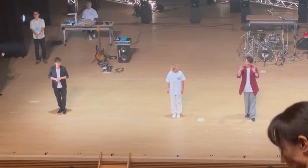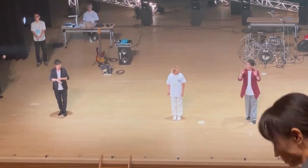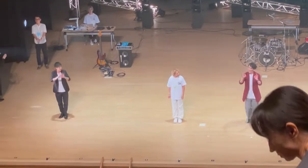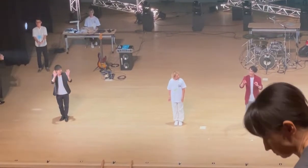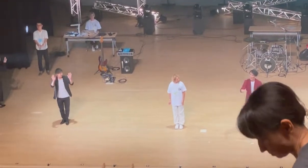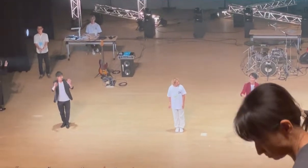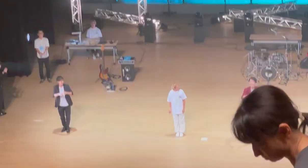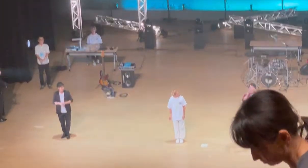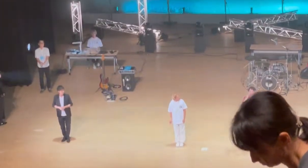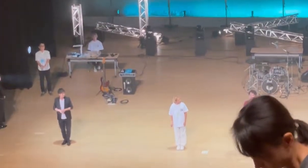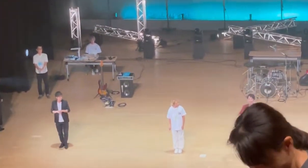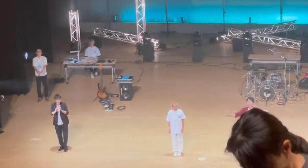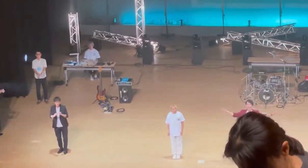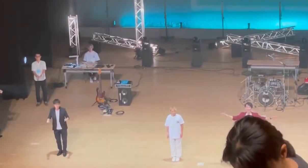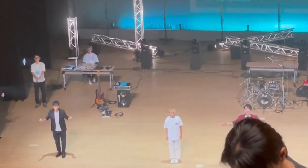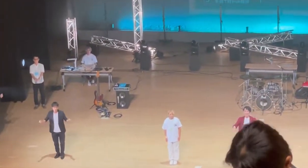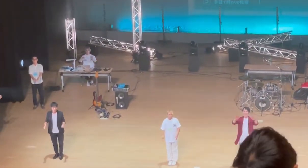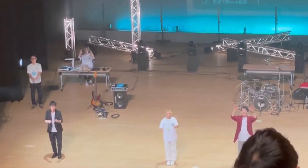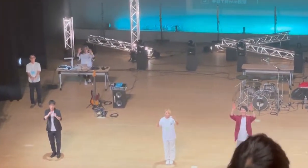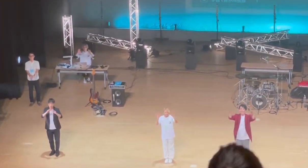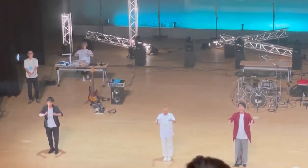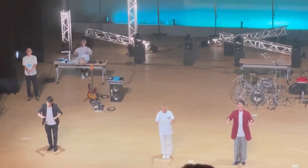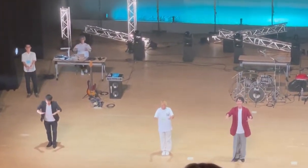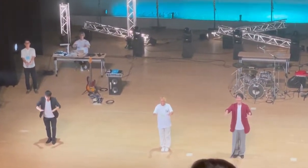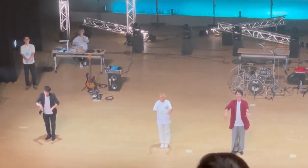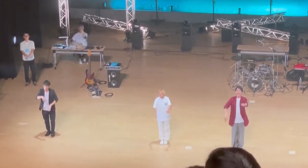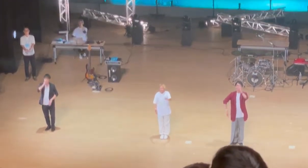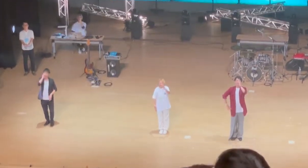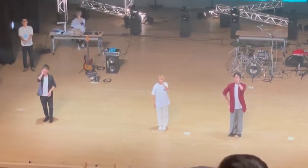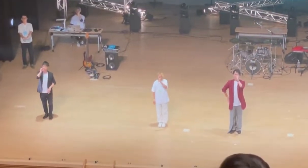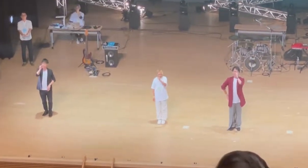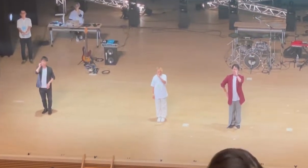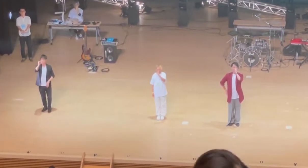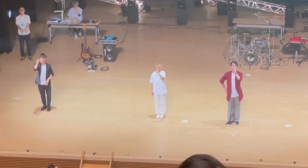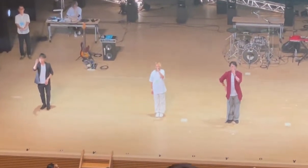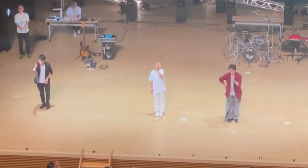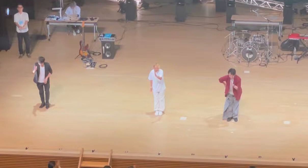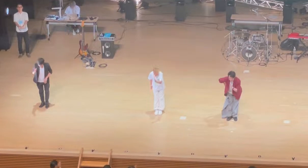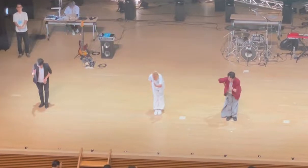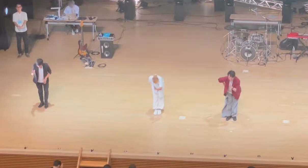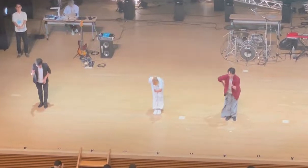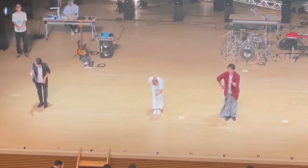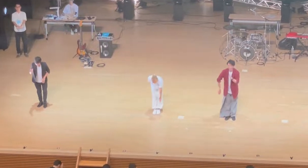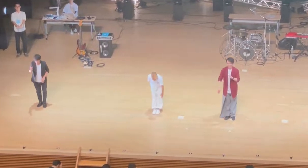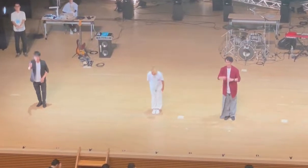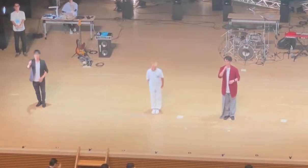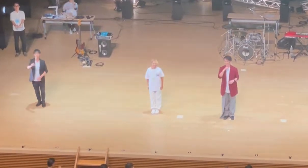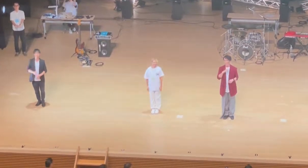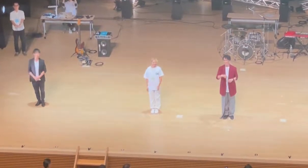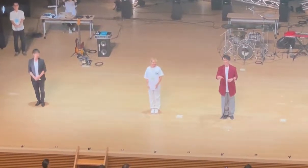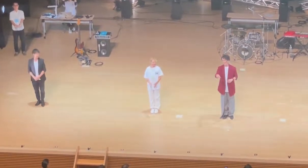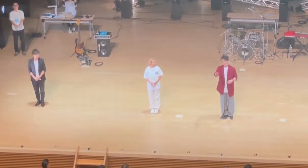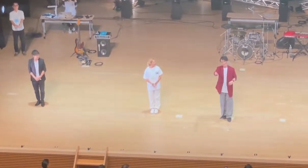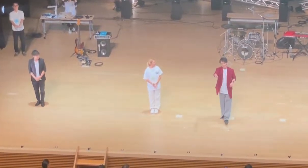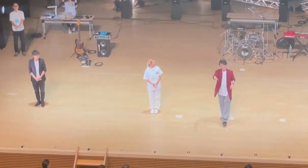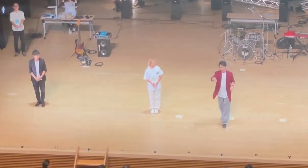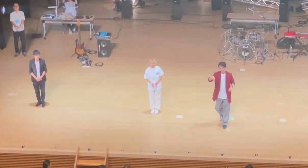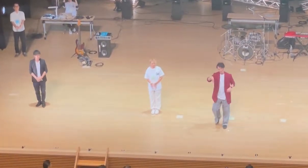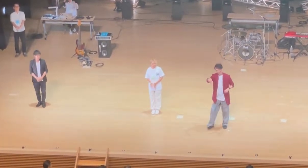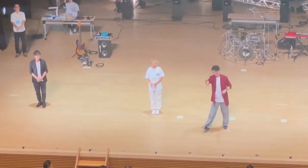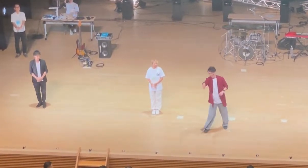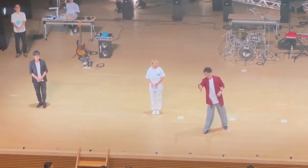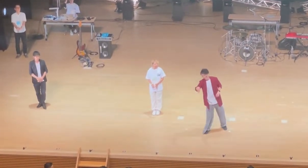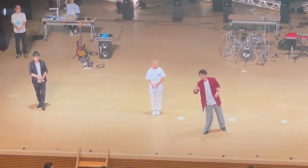ますよ、せーの、今日もよろしくお願いします。いいんだ